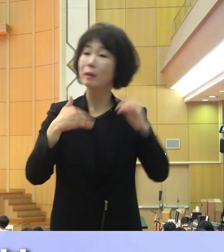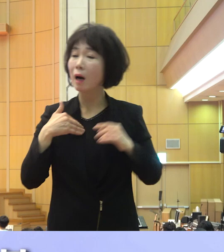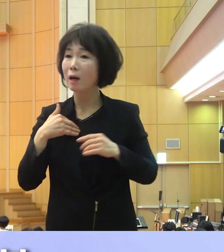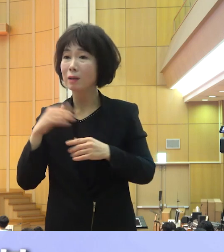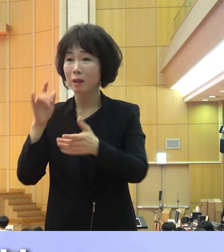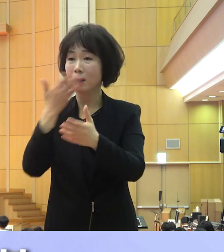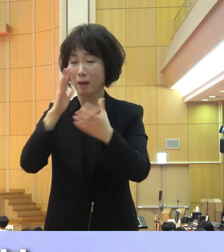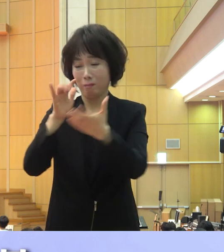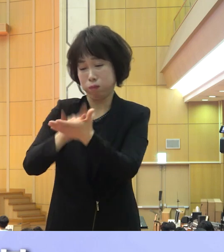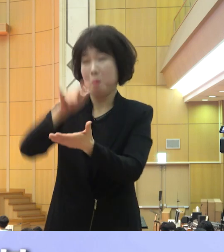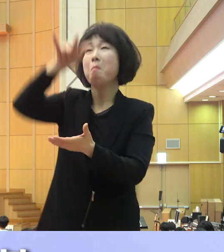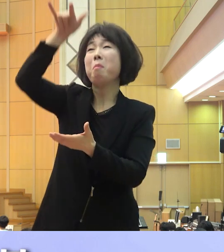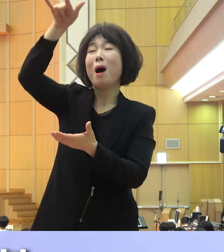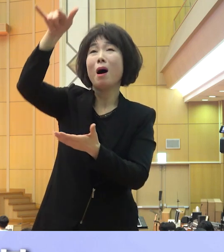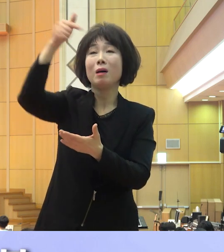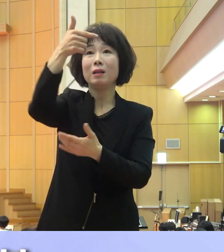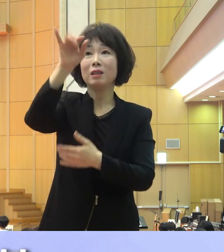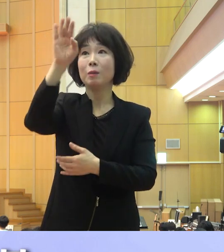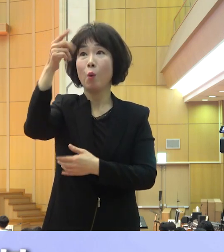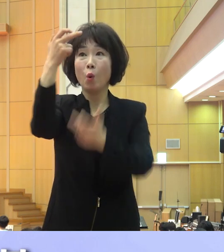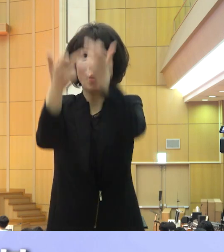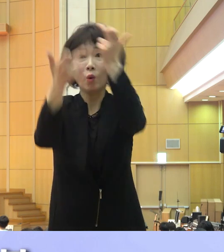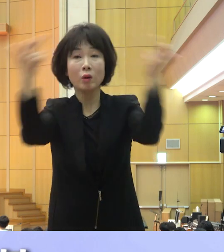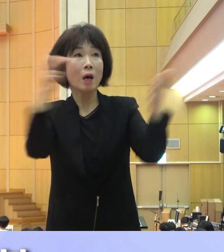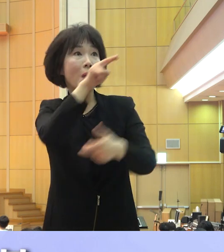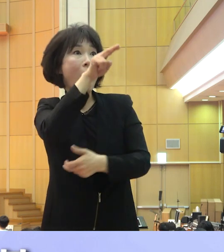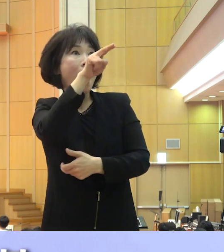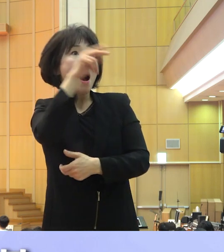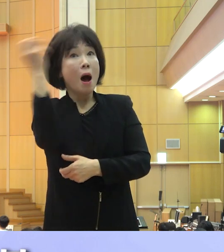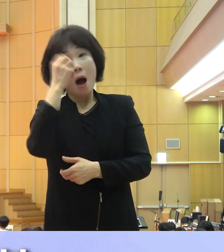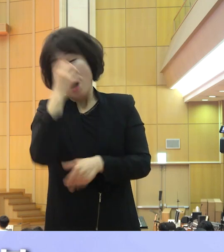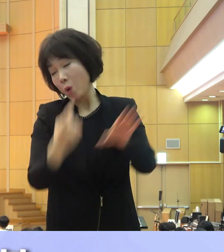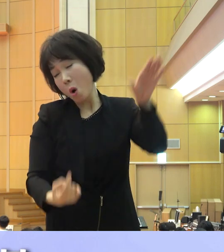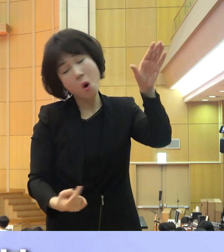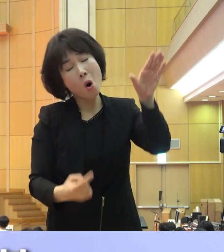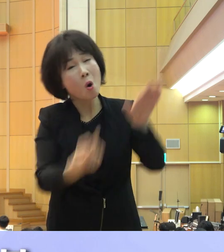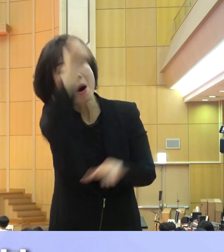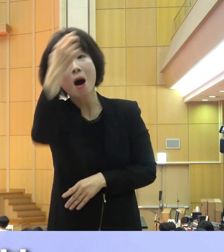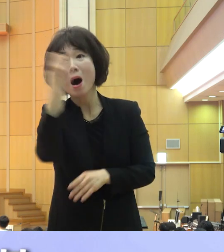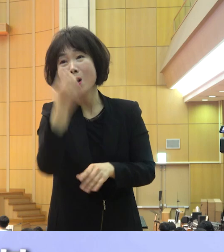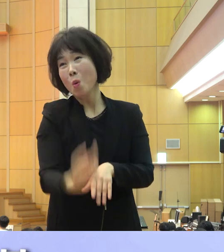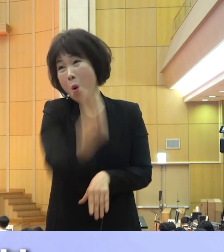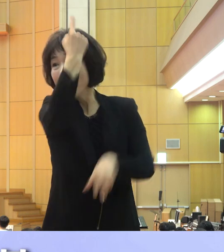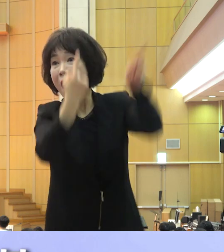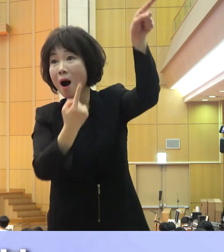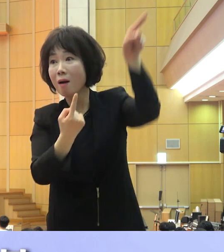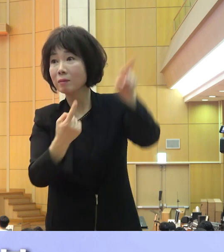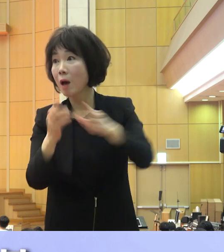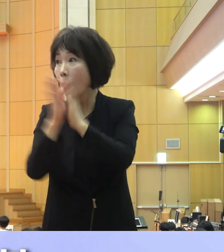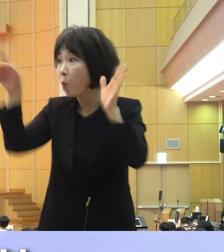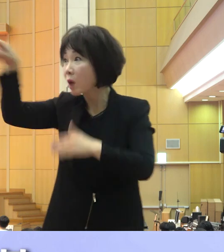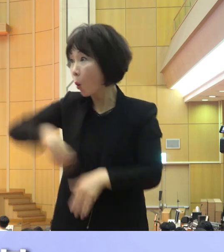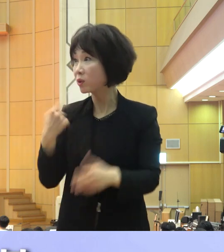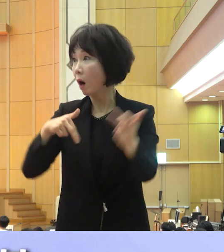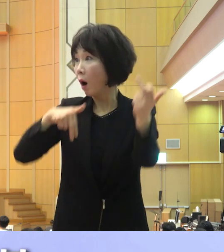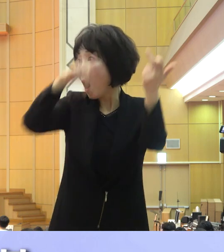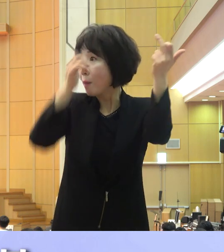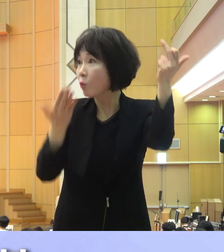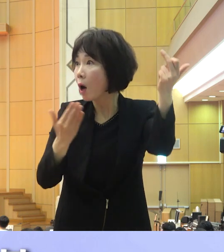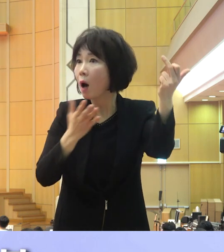쪽을 바라보고 또 했는데, 엄청나게 그 높은 산에 그 노인네가 어떻게 걸어서 거기까지 올라갔냐